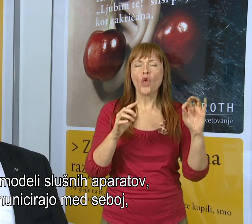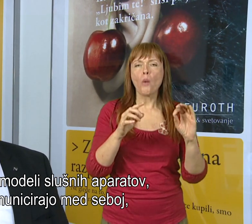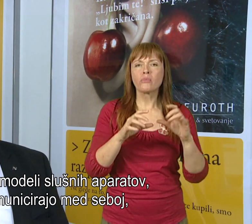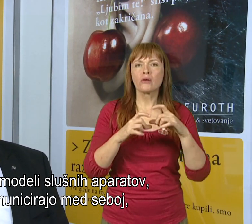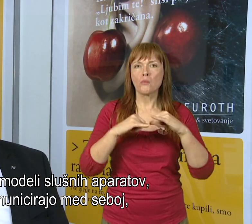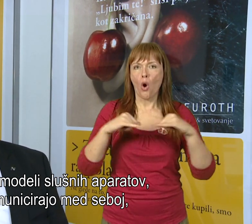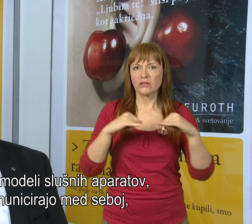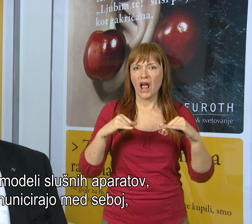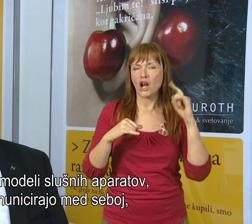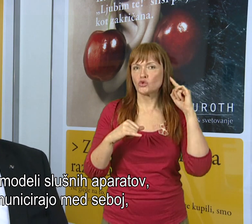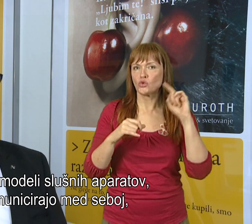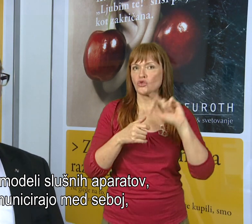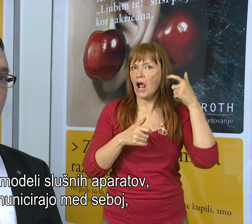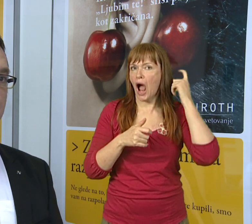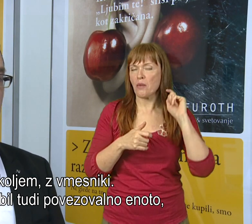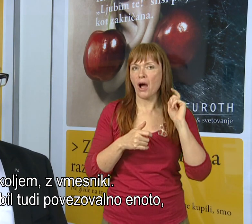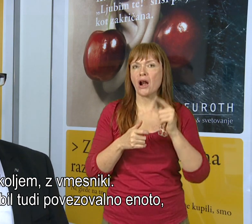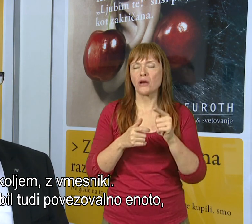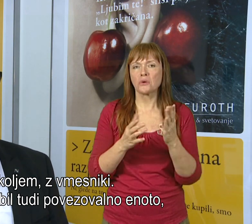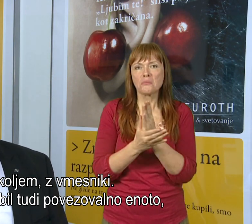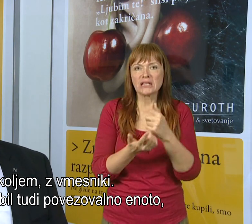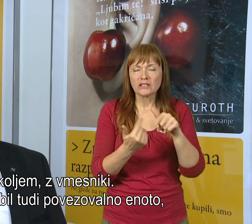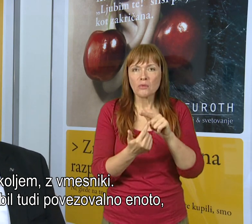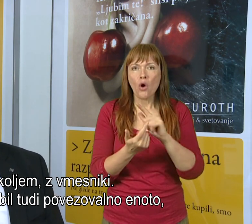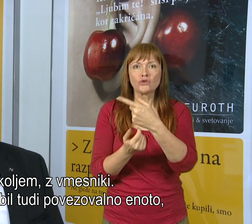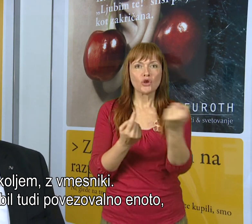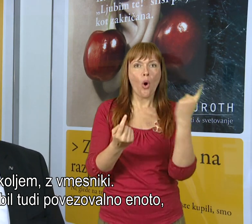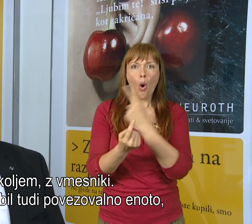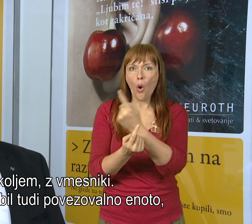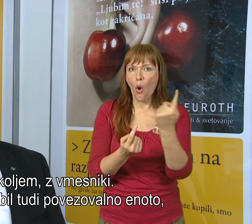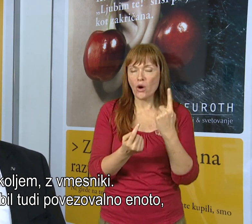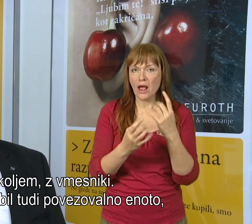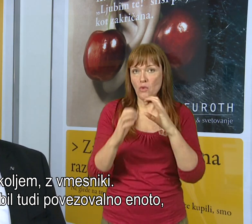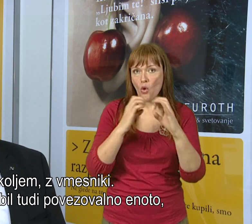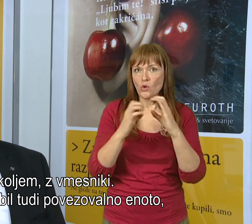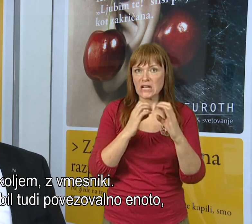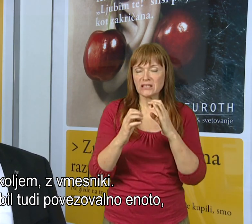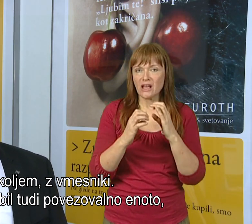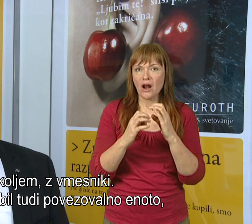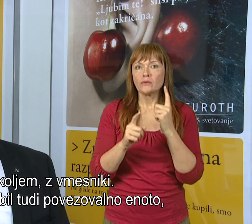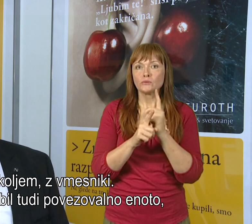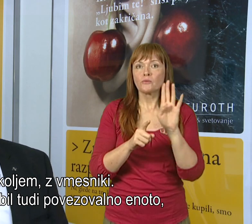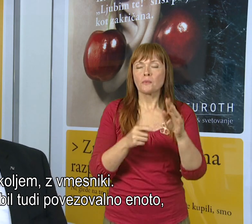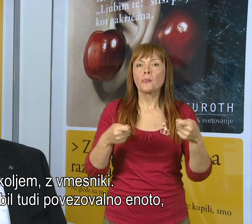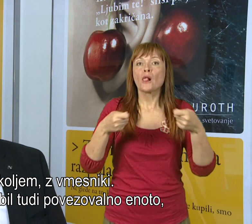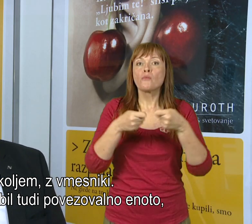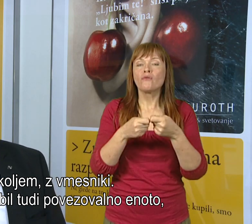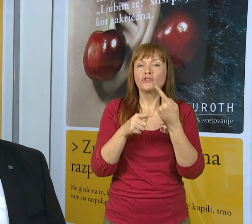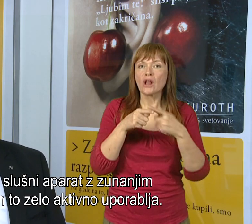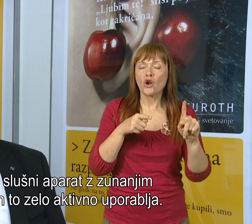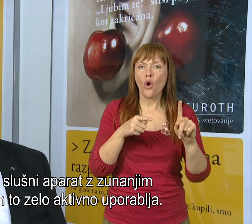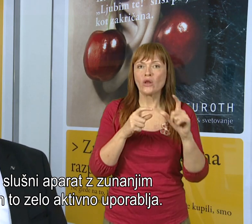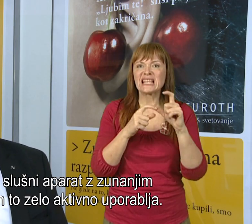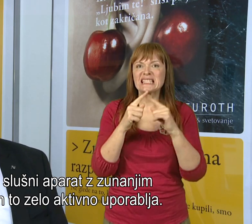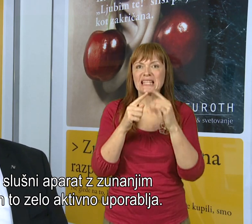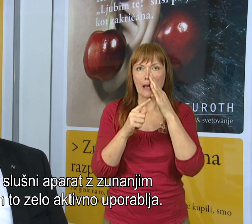ki komunicirajo med seboj, z okoljem, z vmesniki. Hkrati je dobil tudi povezovalno enoto,